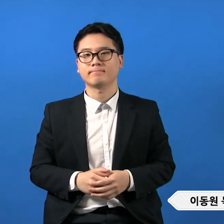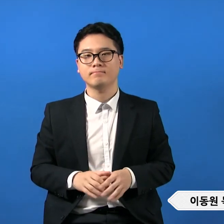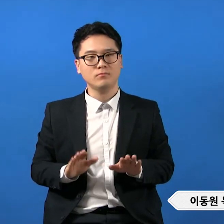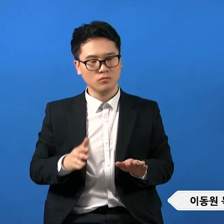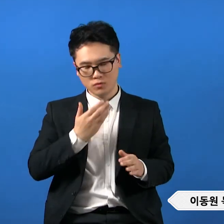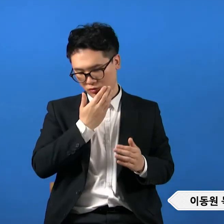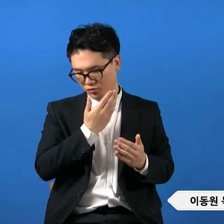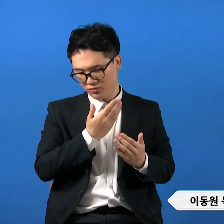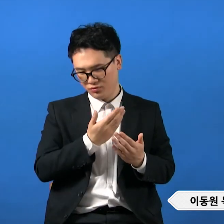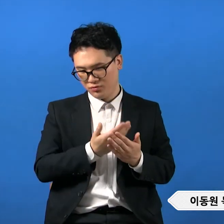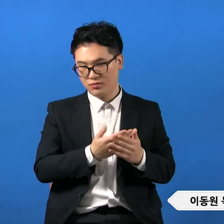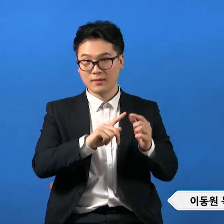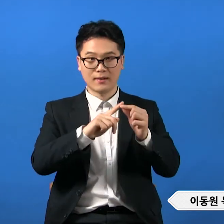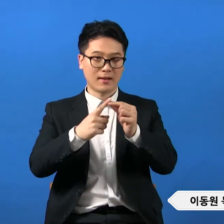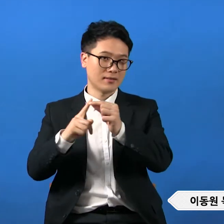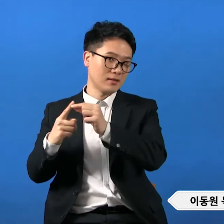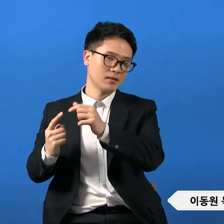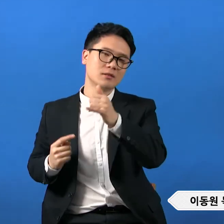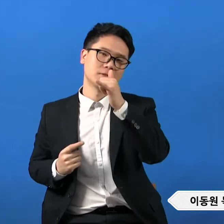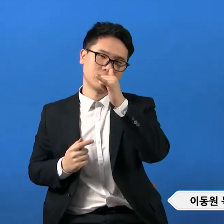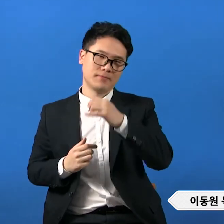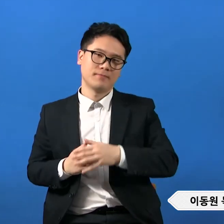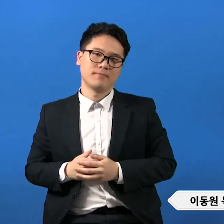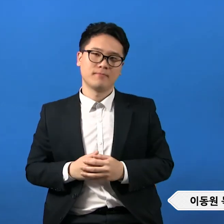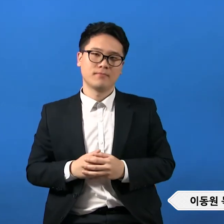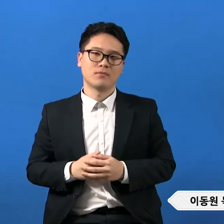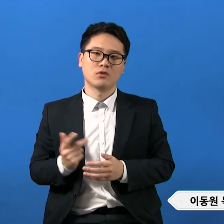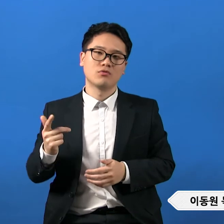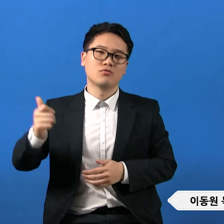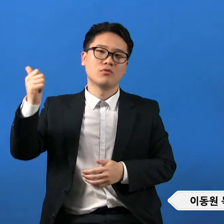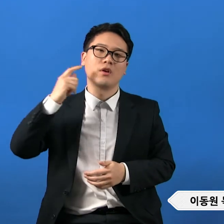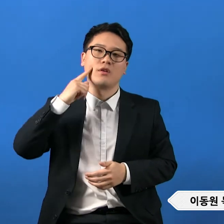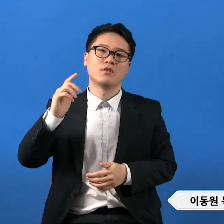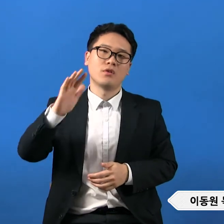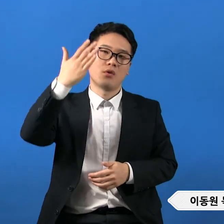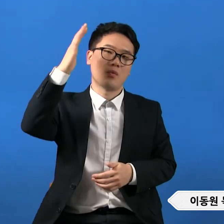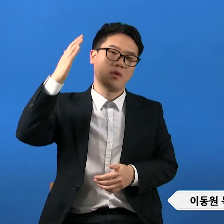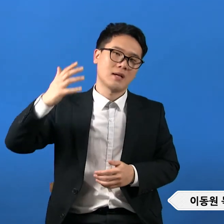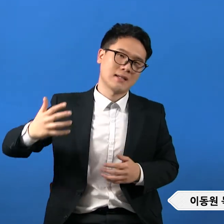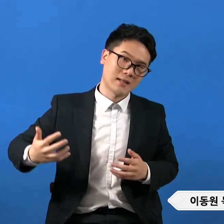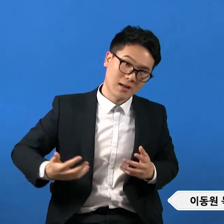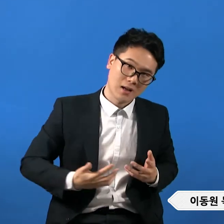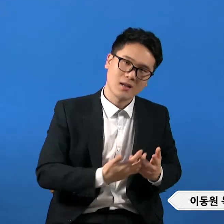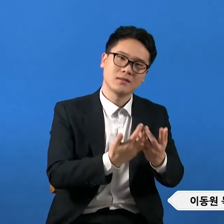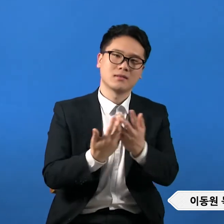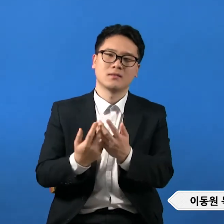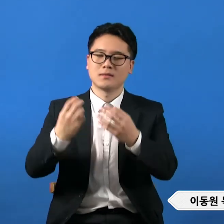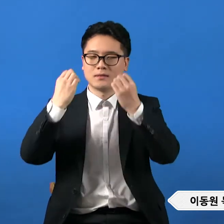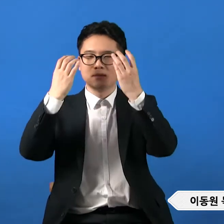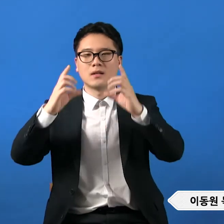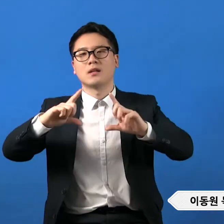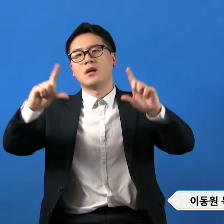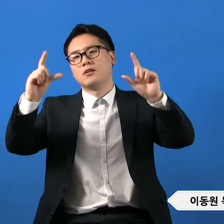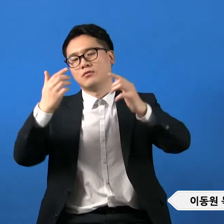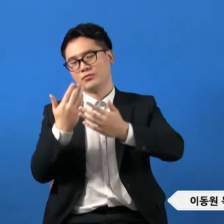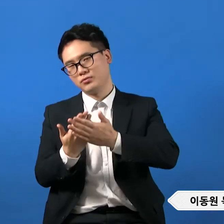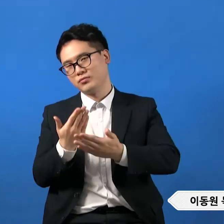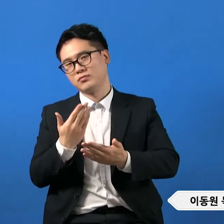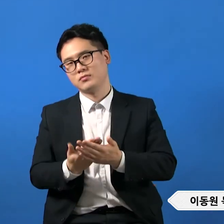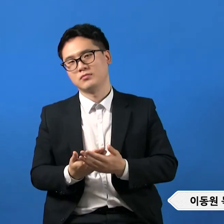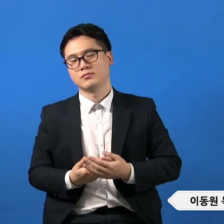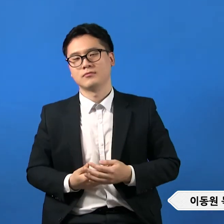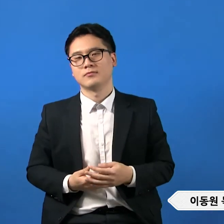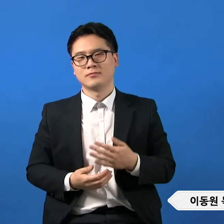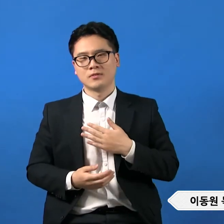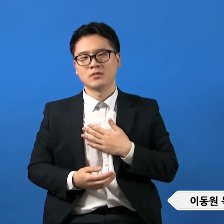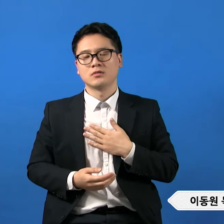아주 중요한 가사가 있어요. 메시지가 있습니다. 주의 영광 가득한 새날 주소서. 나는